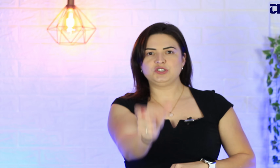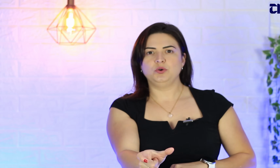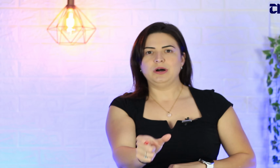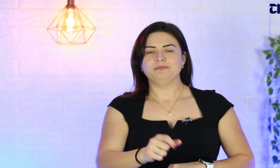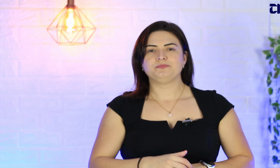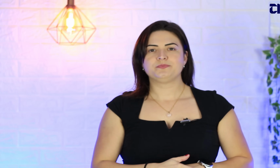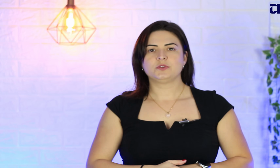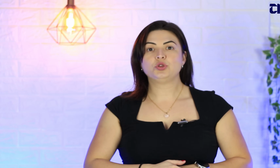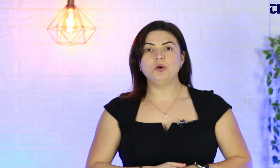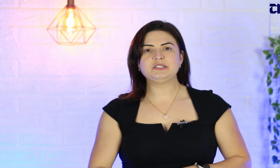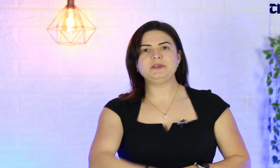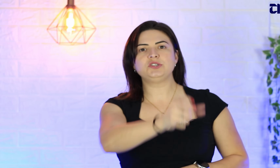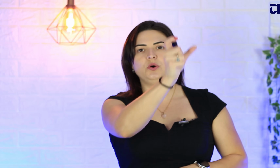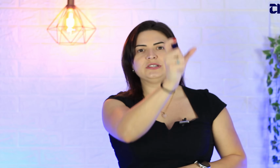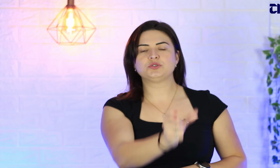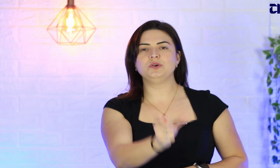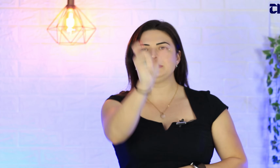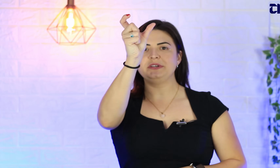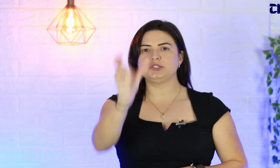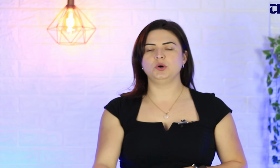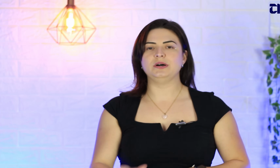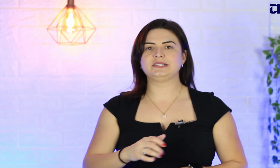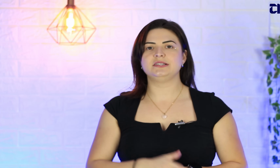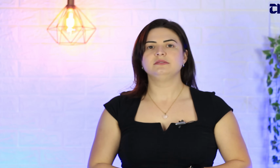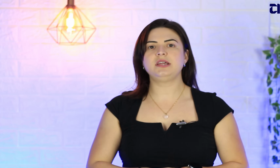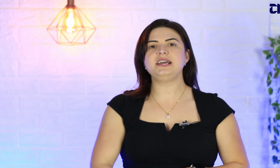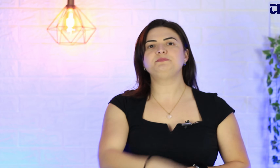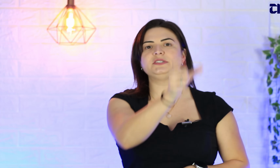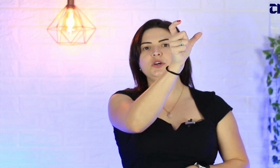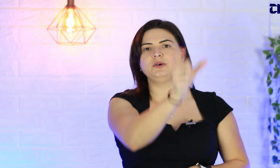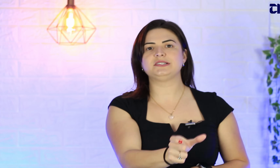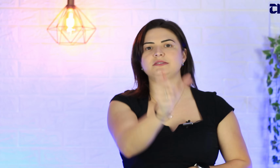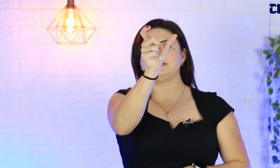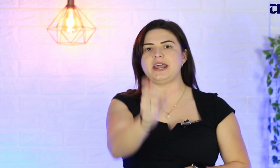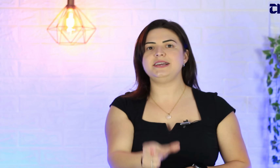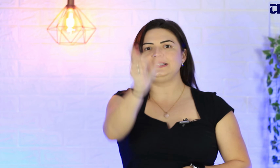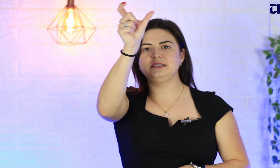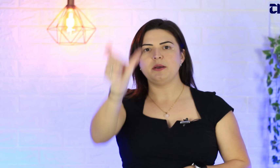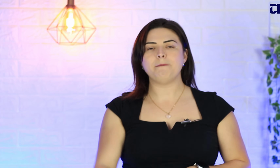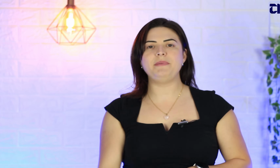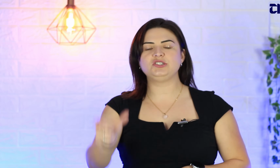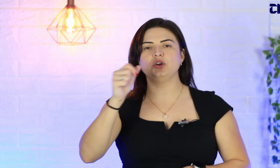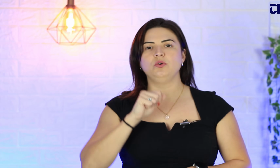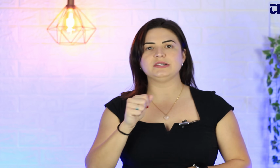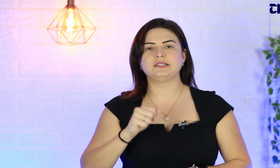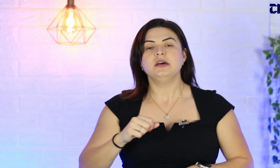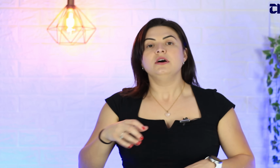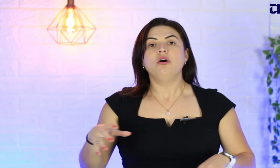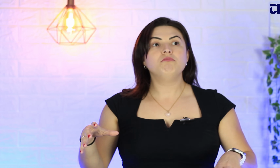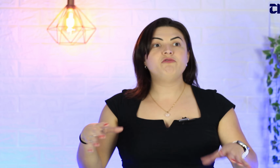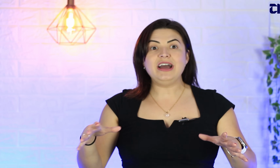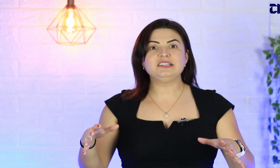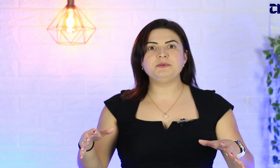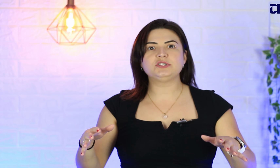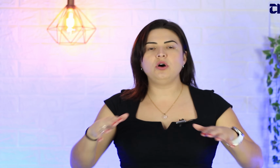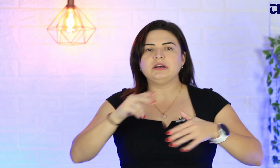pessoa. Duas pessoas. Duas pessoas. Três pessoas. Três pessoas. Várias pessoas.